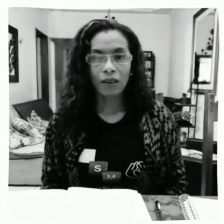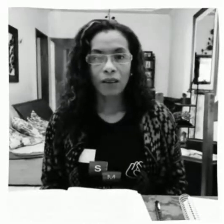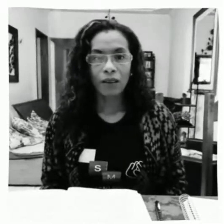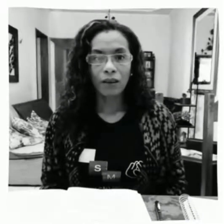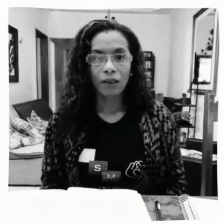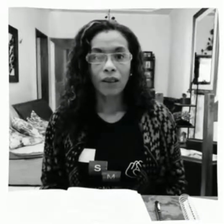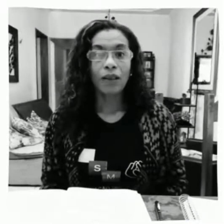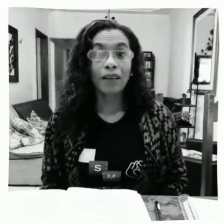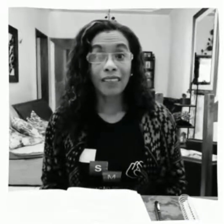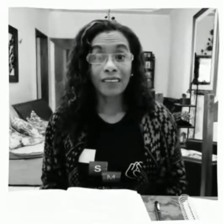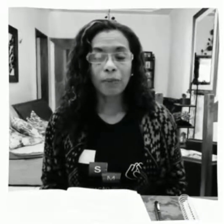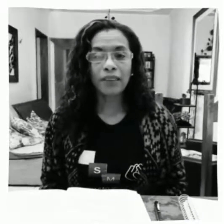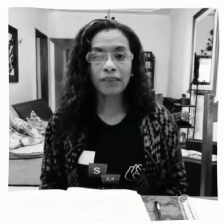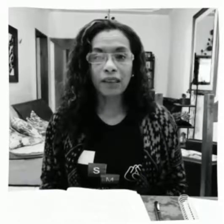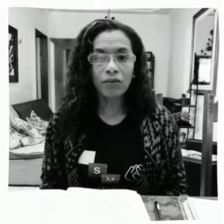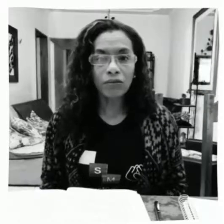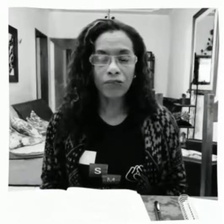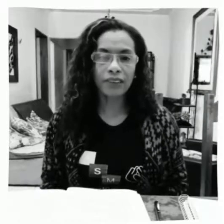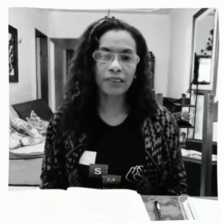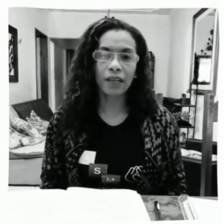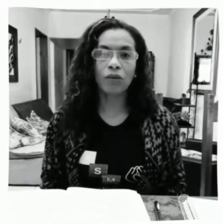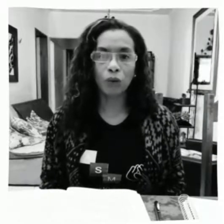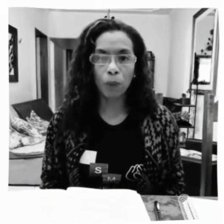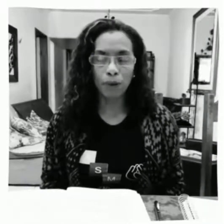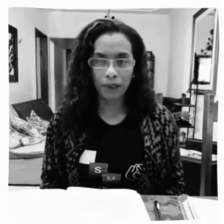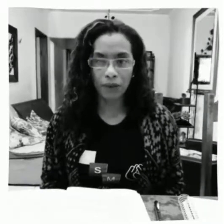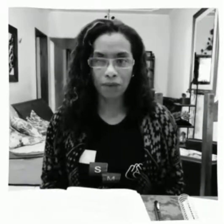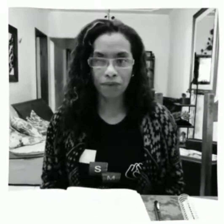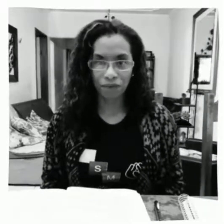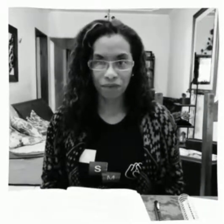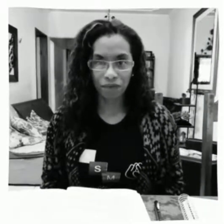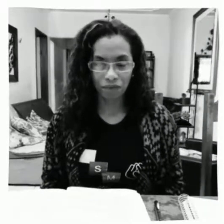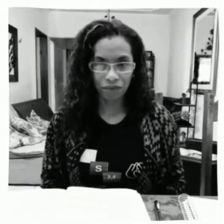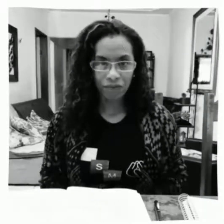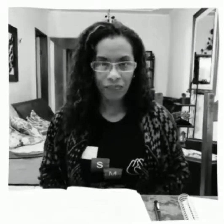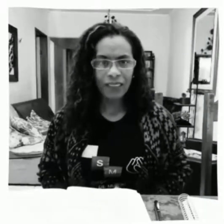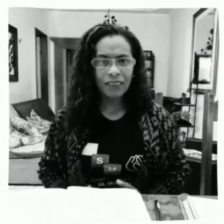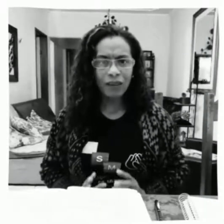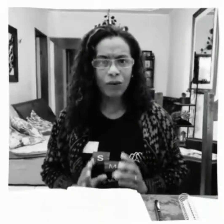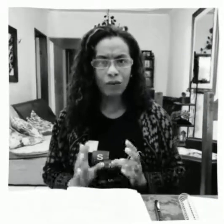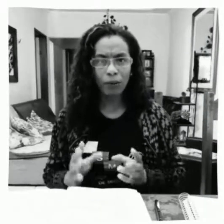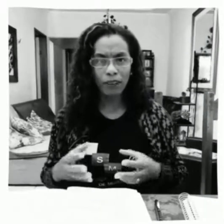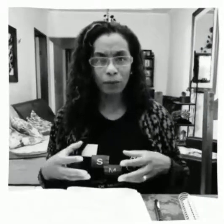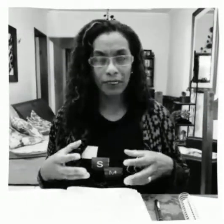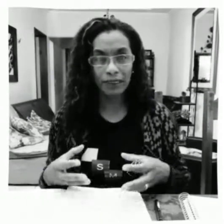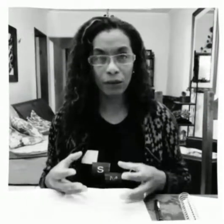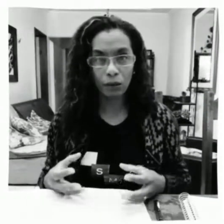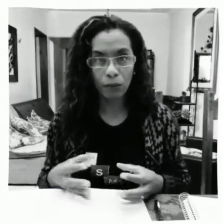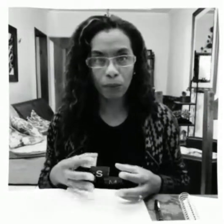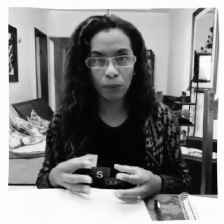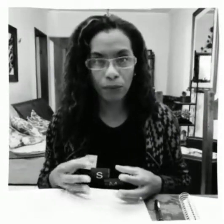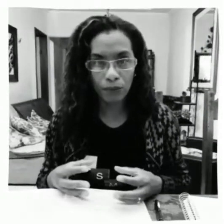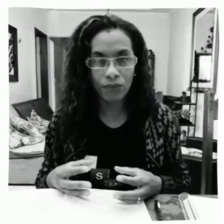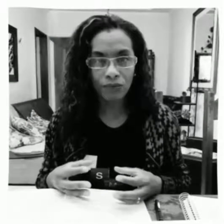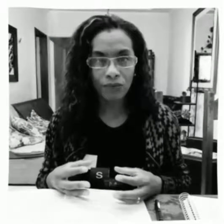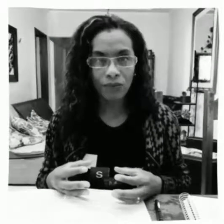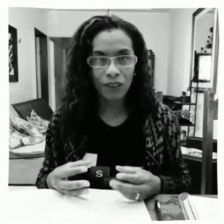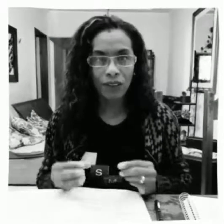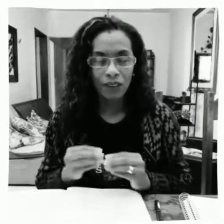e da expressão facial e corporal. Então, é formado por esse